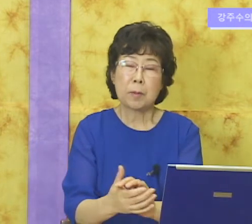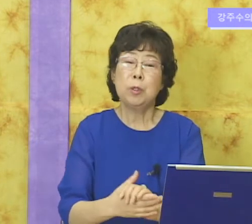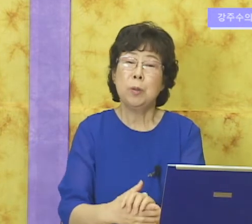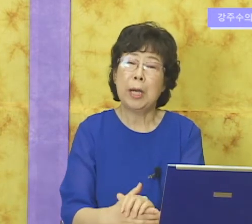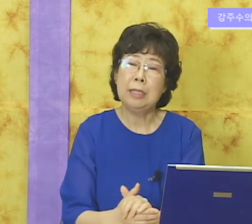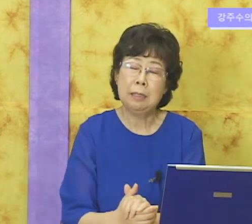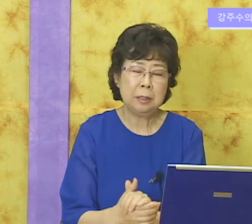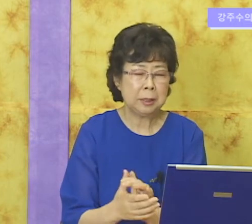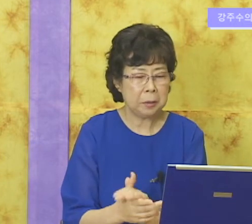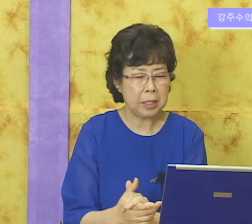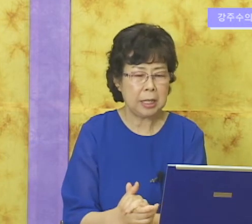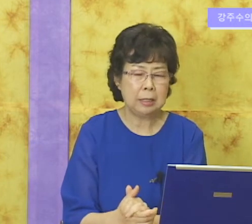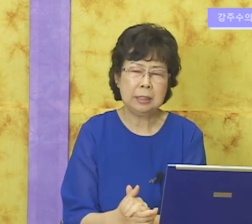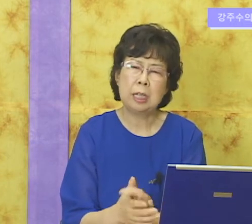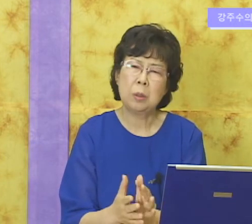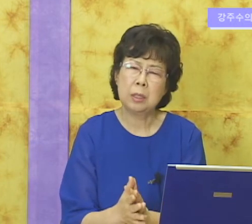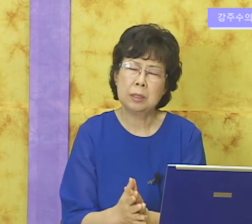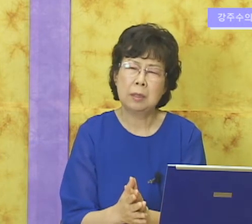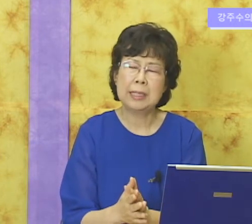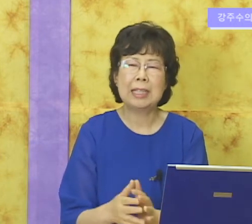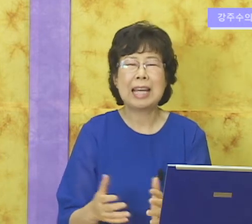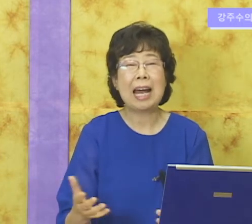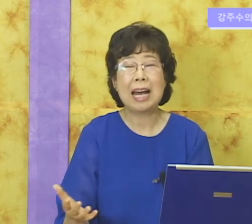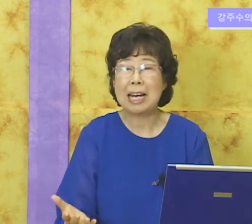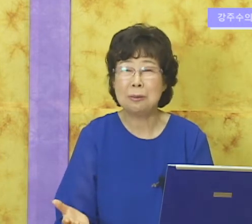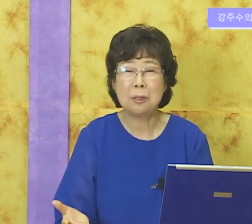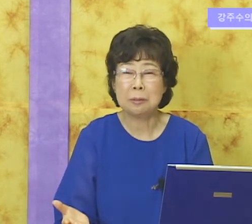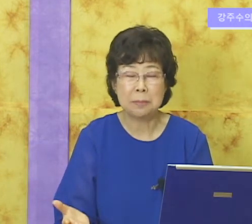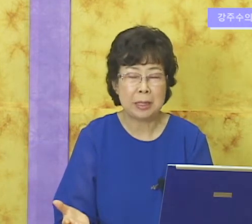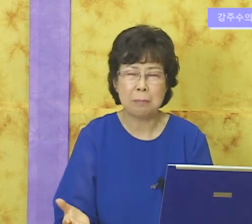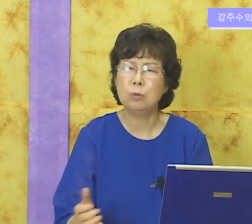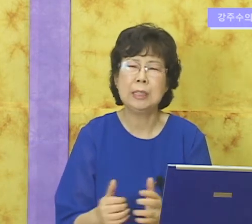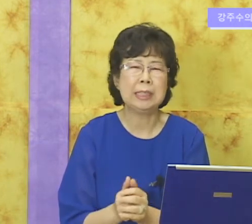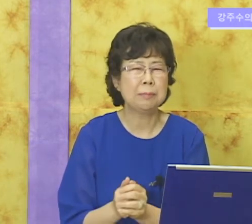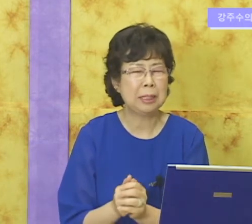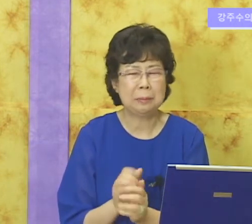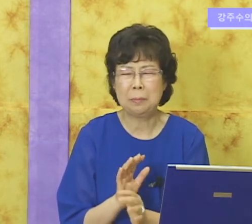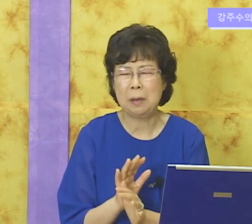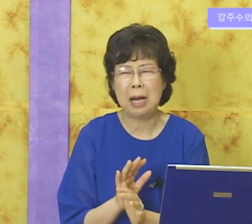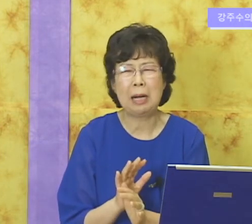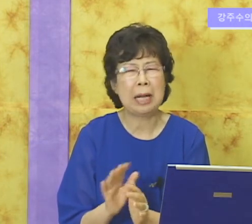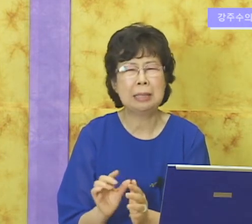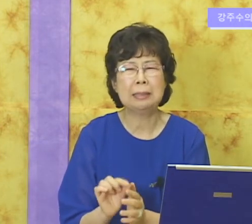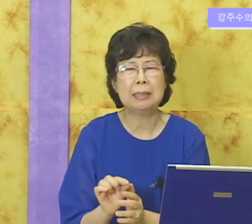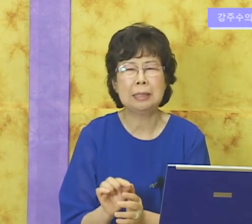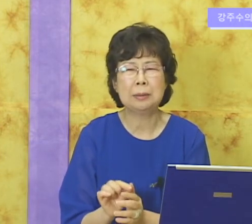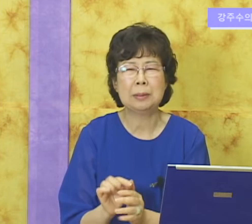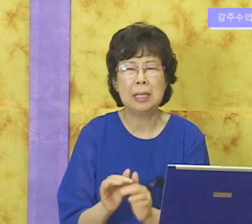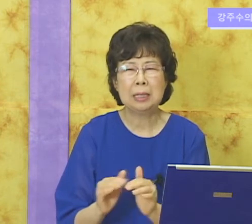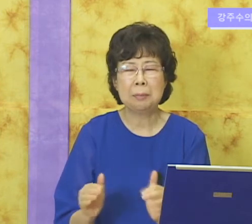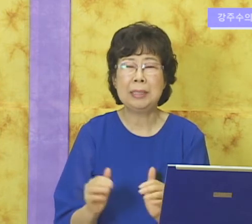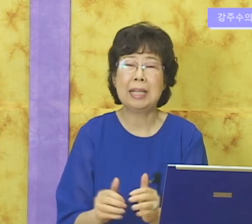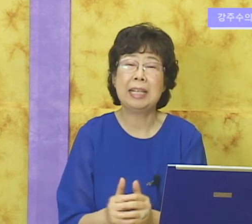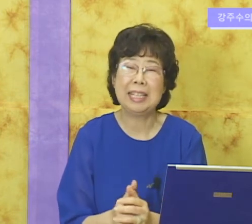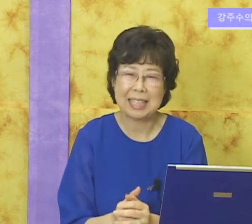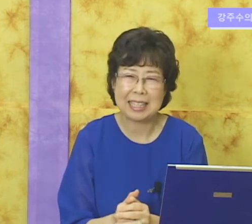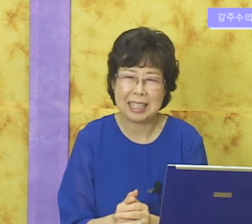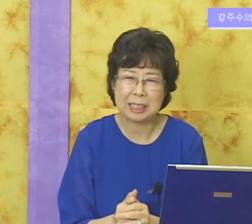우리 농아인들의 어떤 성격이라든지 행동 특성 제가 다 알 수는 없습니다. 물론 지금까지 아는 거는 아주 그 빙산의